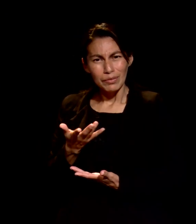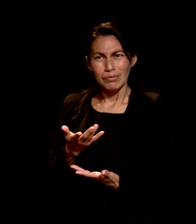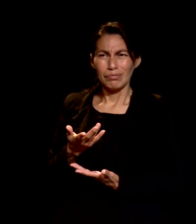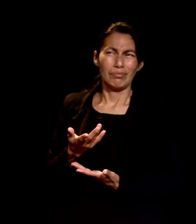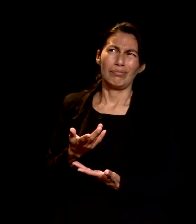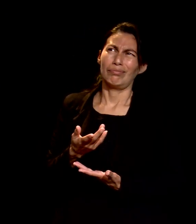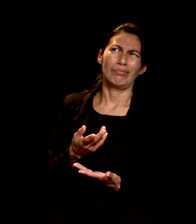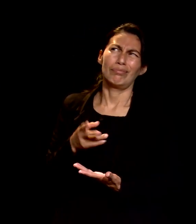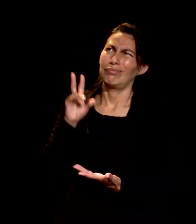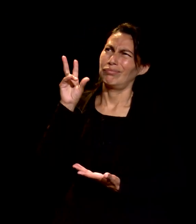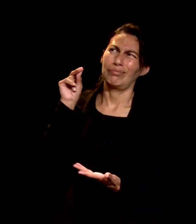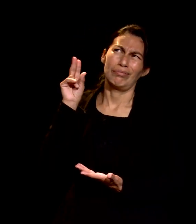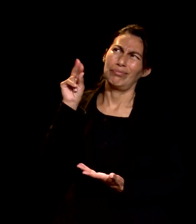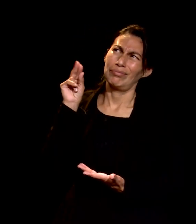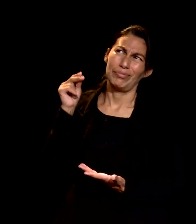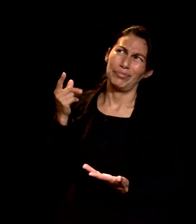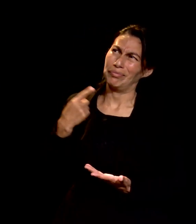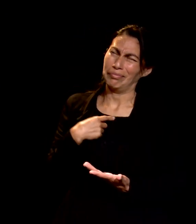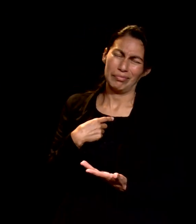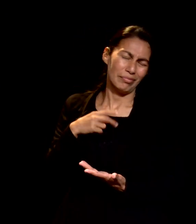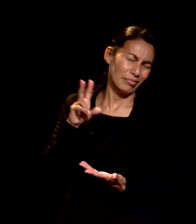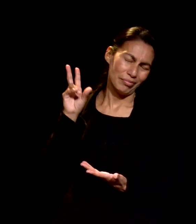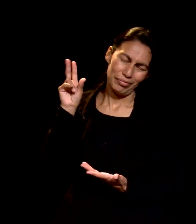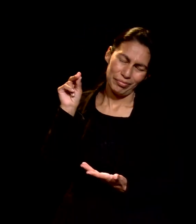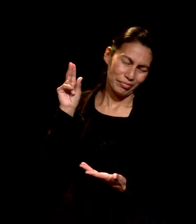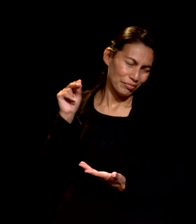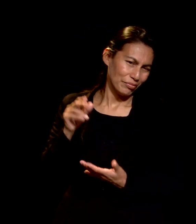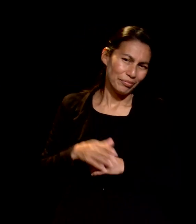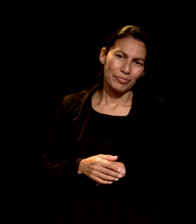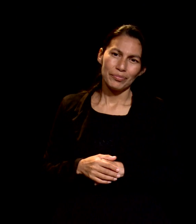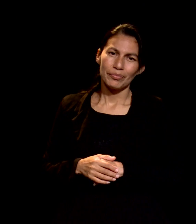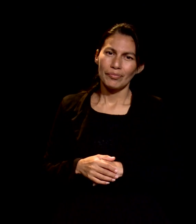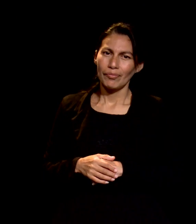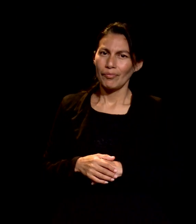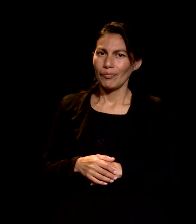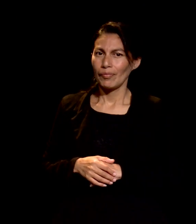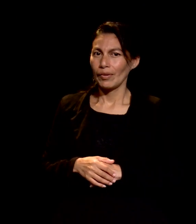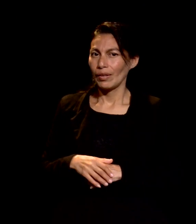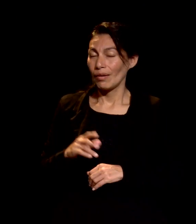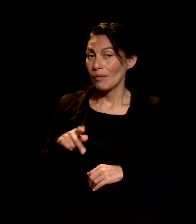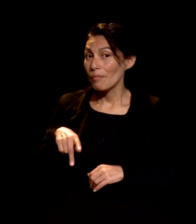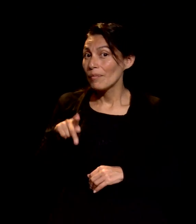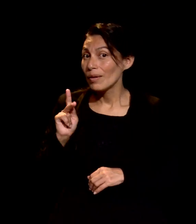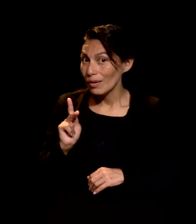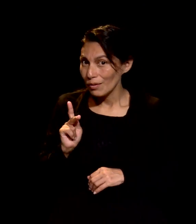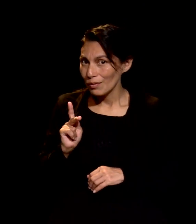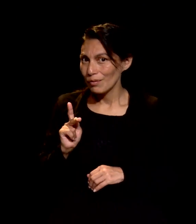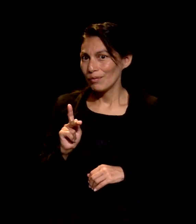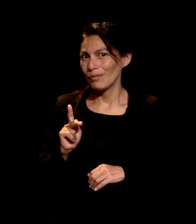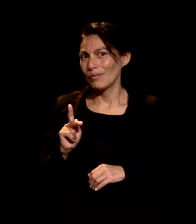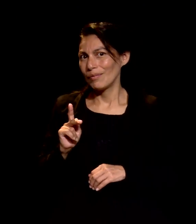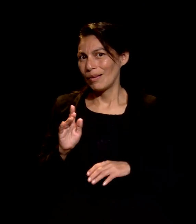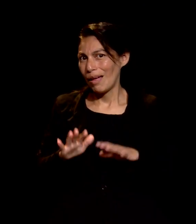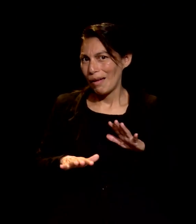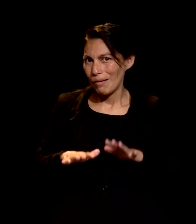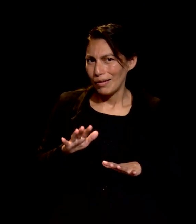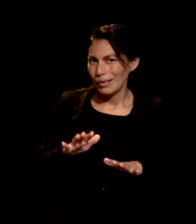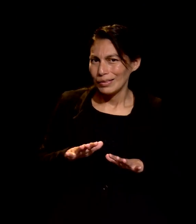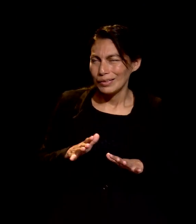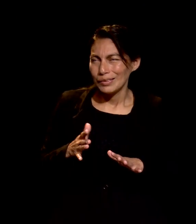yo dije no no no es para mí pero a veces